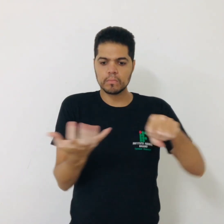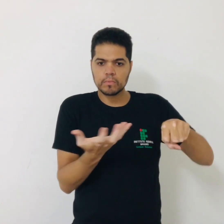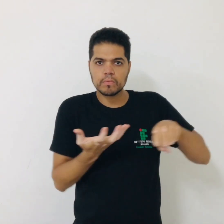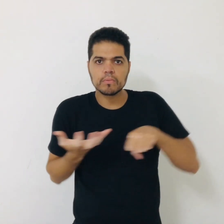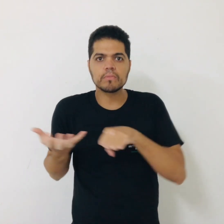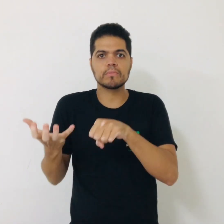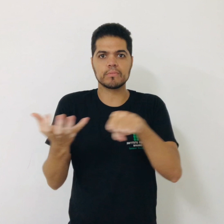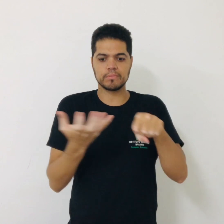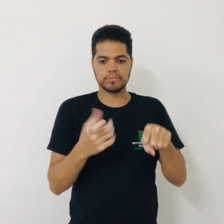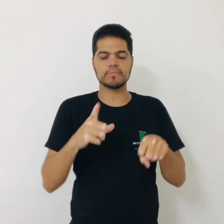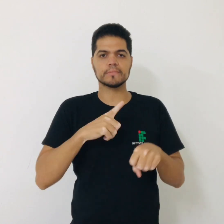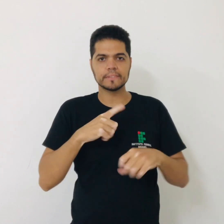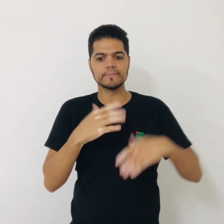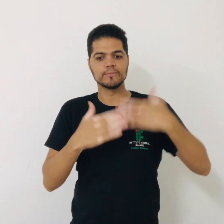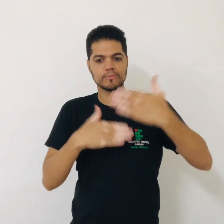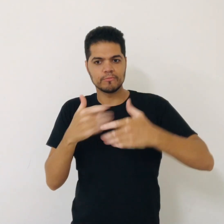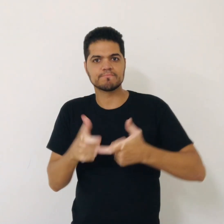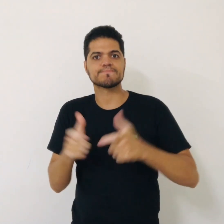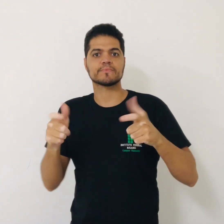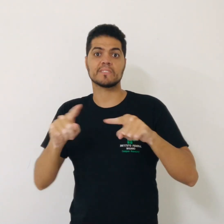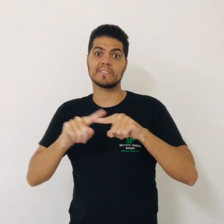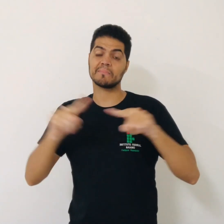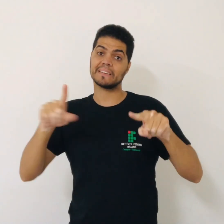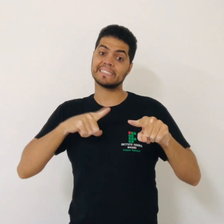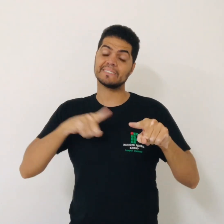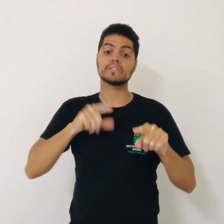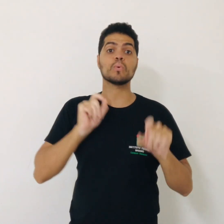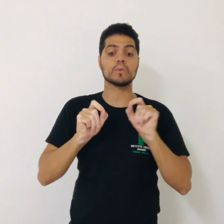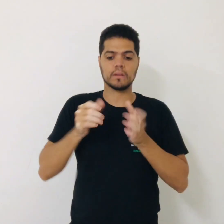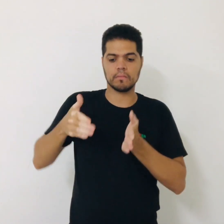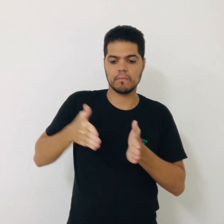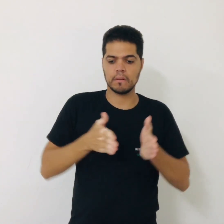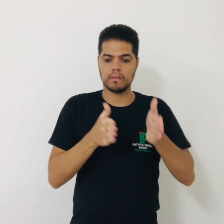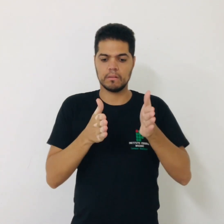de cidades e propriedades agropecuárias.